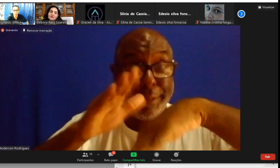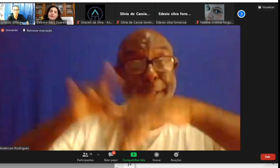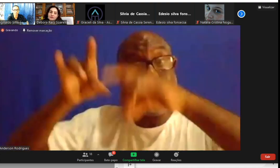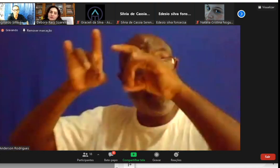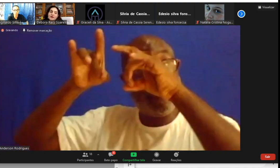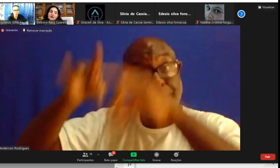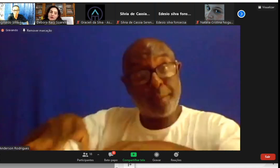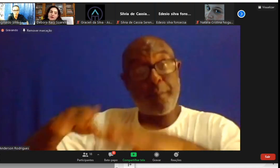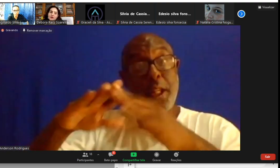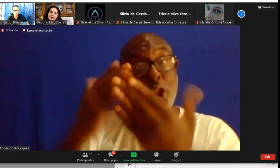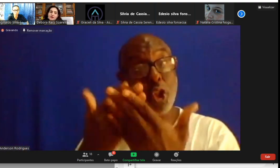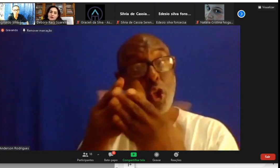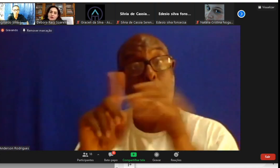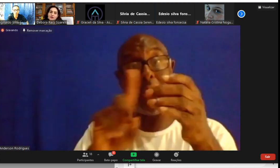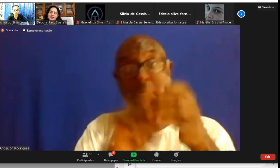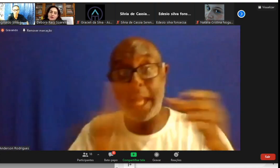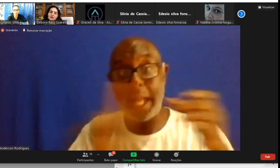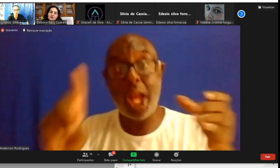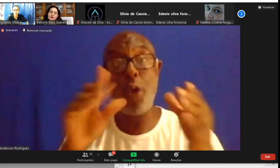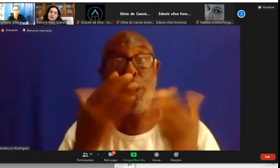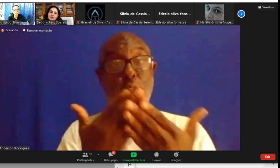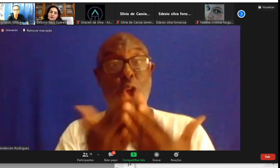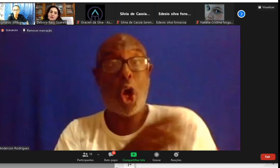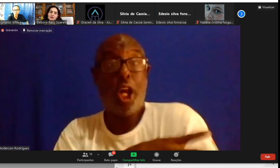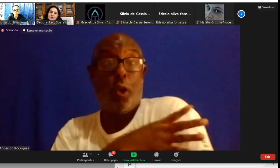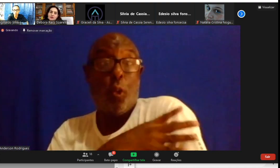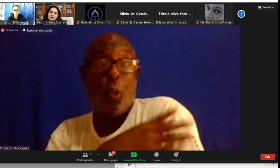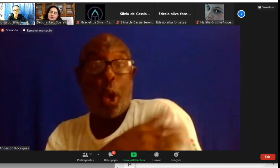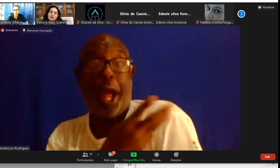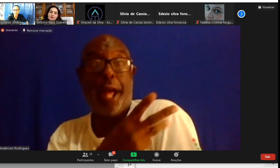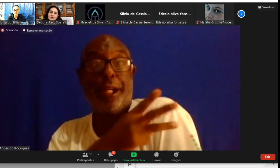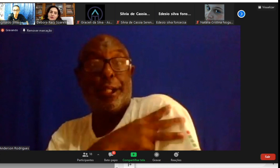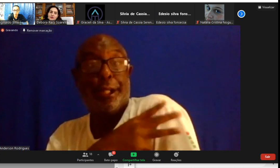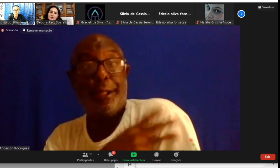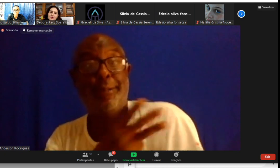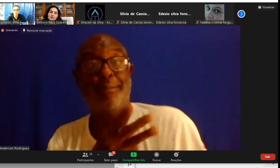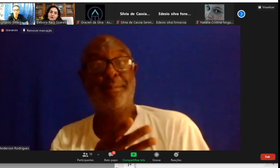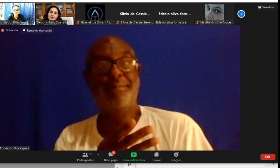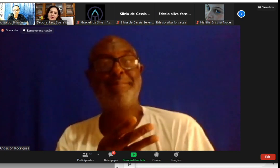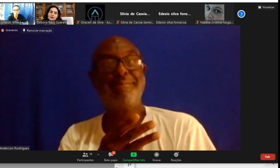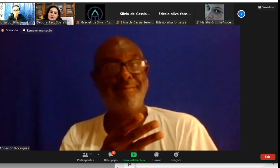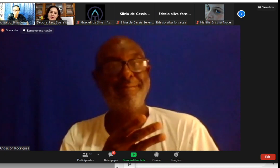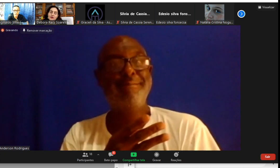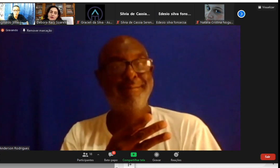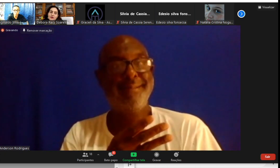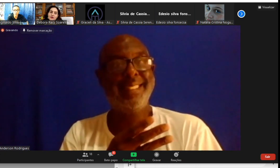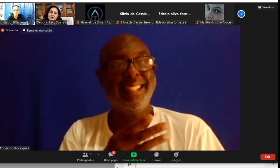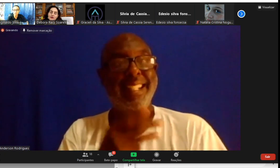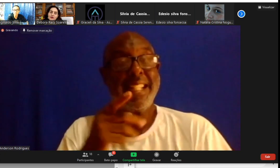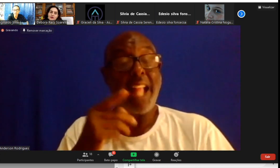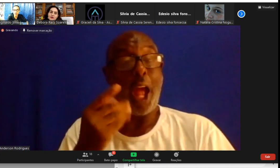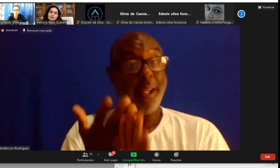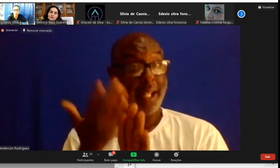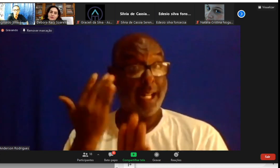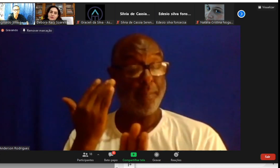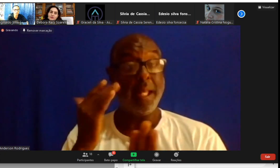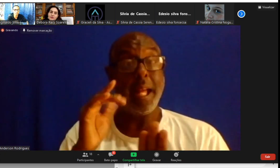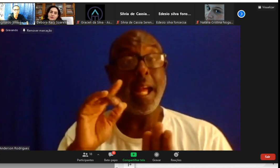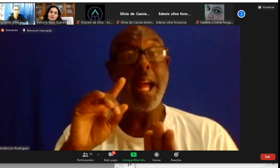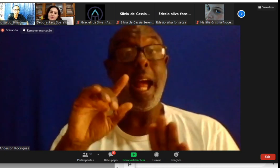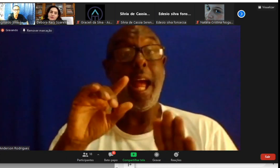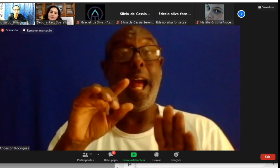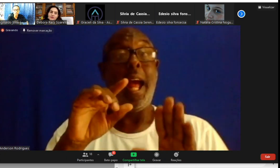época, eu sofri isso. Então, muitos surdos naquela época, na minha época, abandonaram as